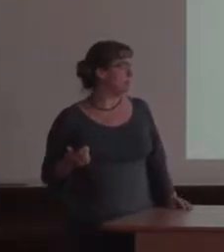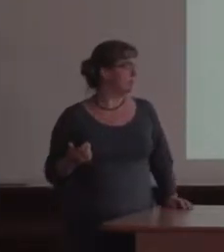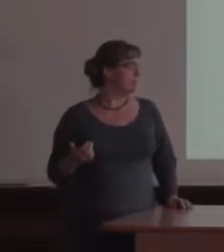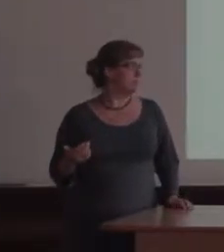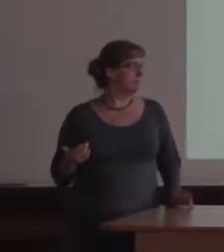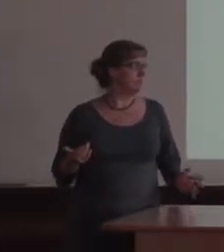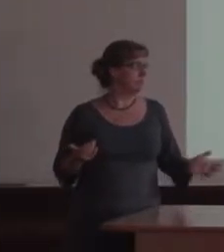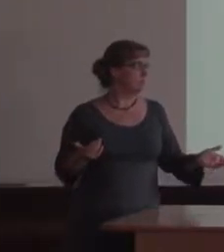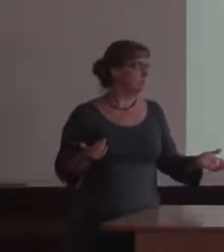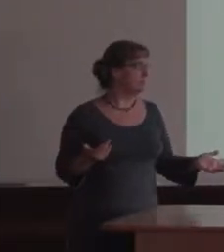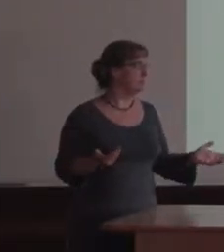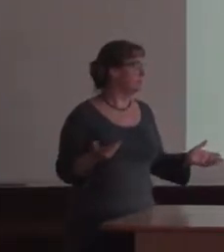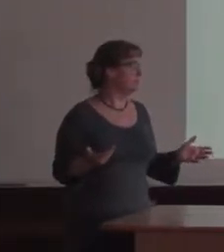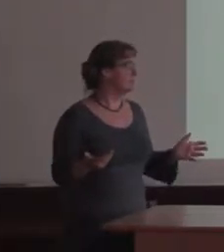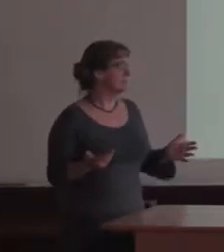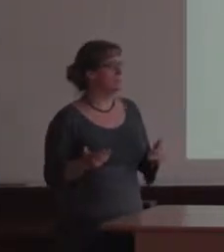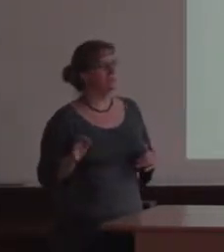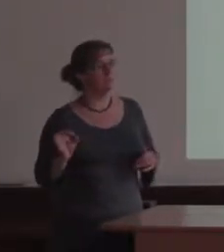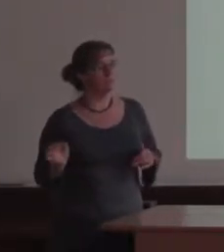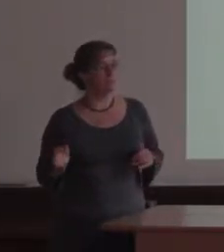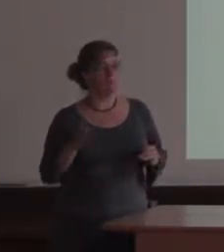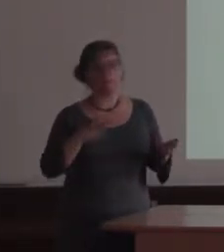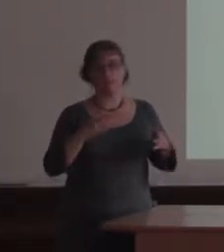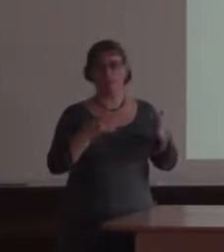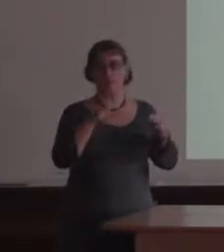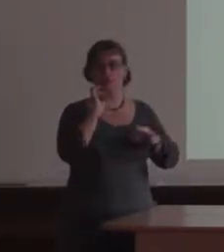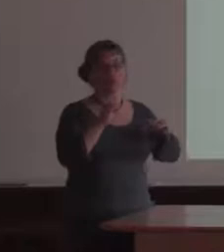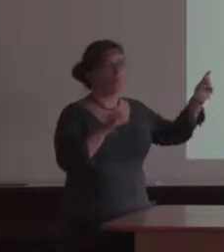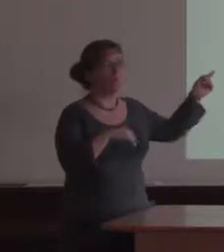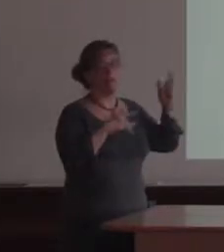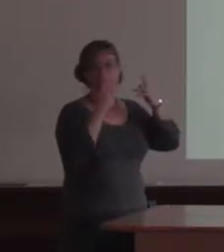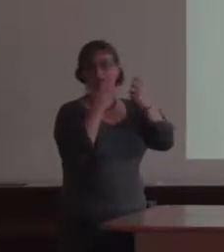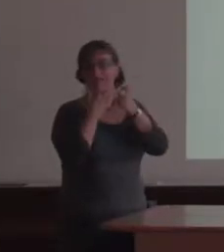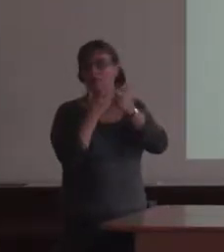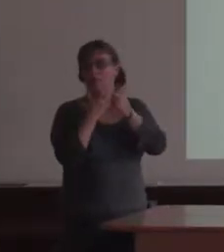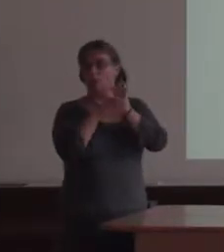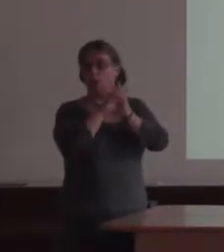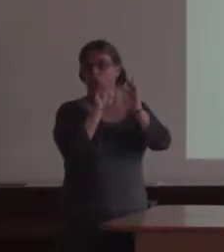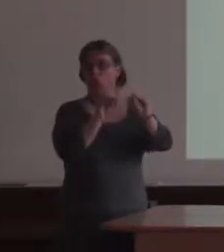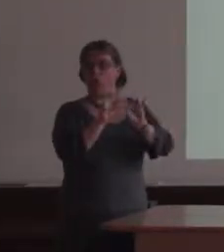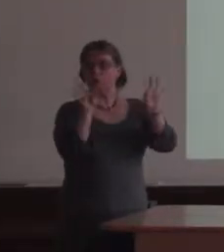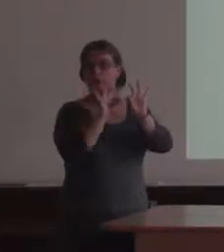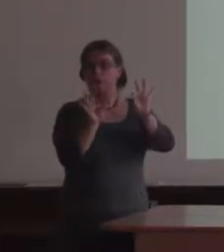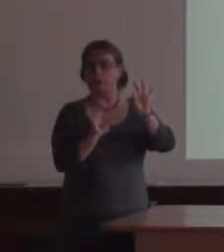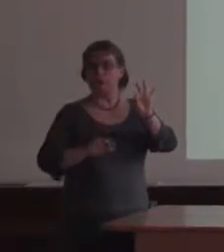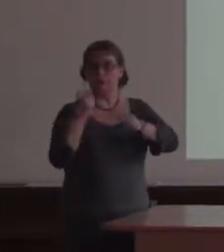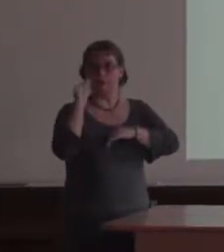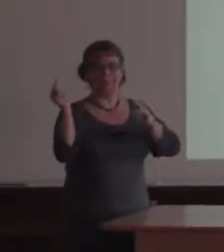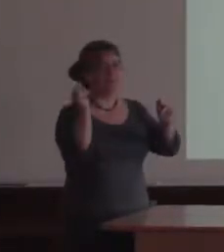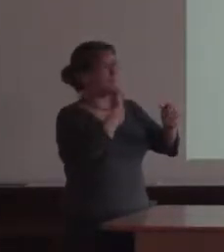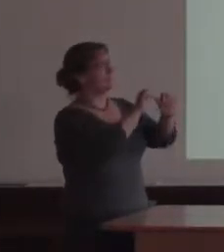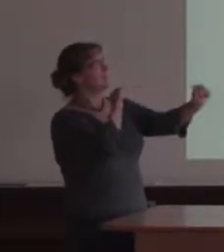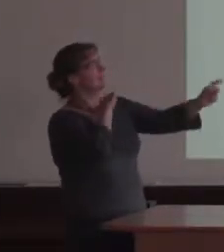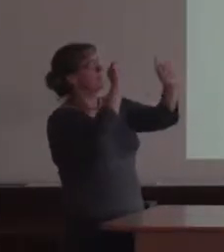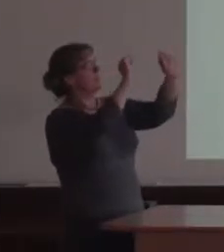à l'écran, parce qu'il va y avoir pas mal d'exemples de code pour, du coup, si c'est pas lisible, si c'est trop petit, je compte sur vous pour me le